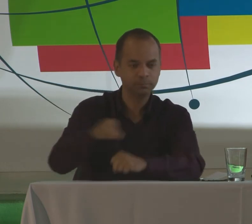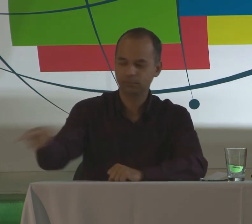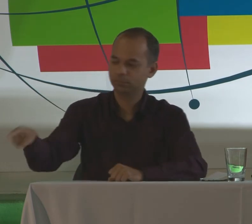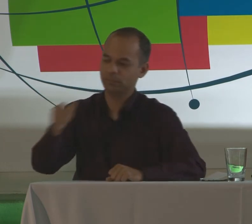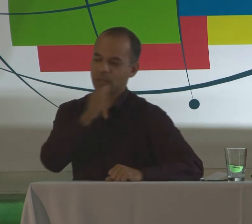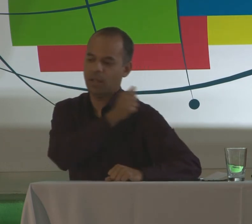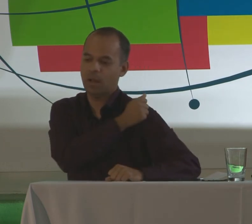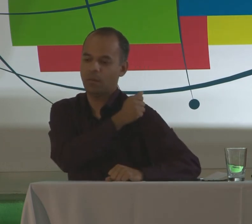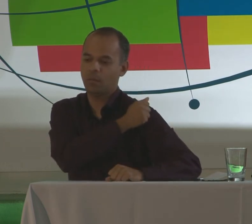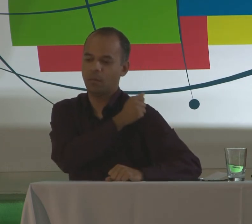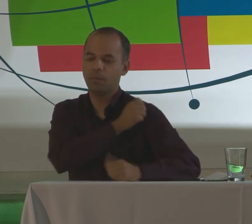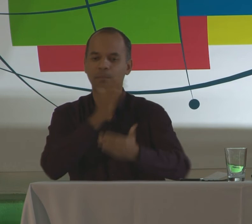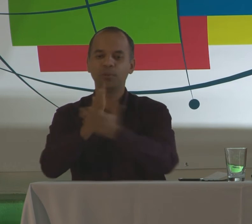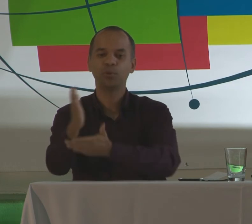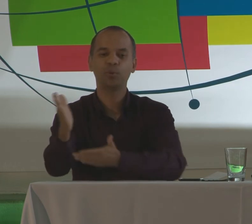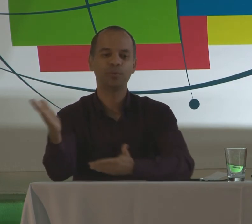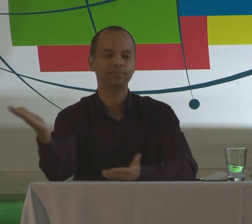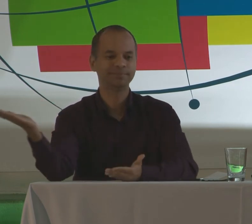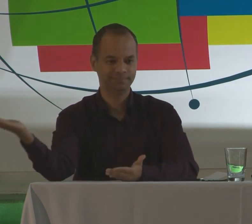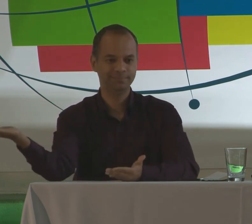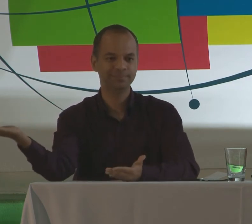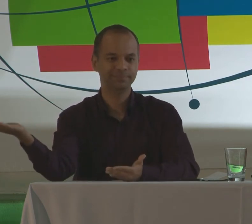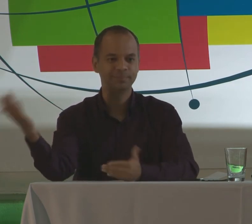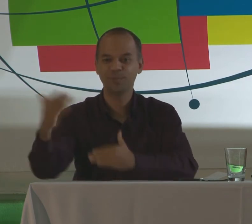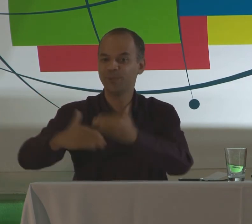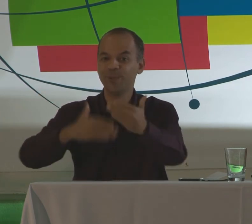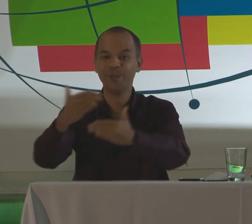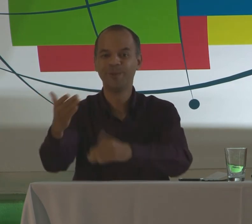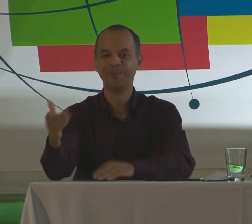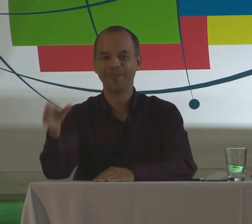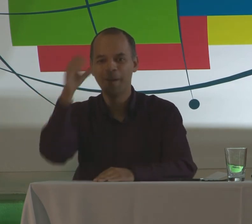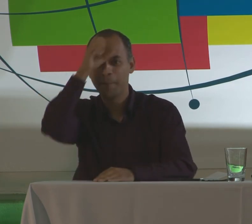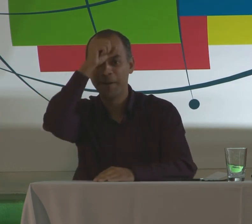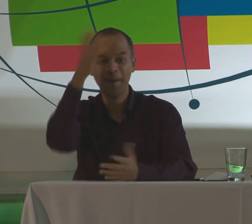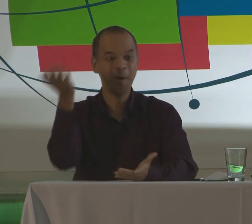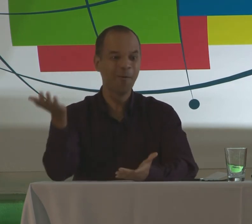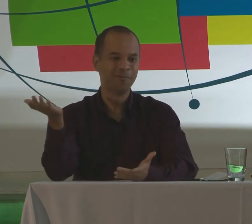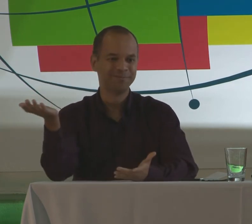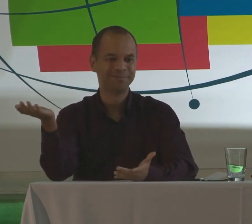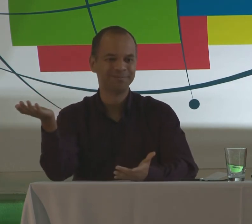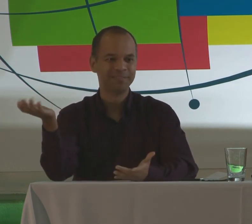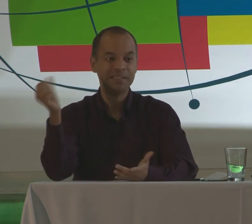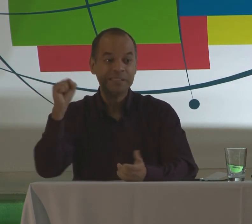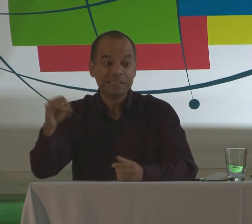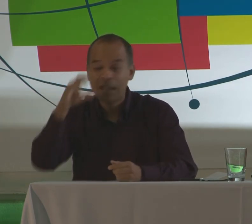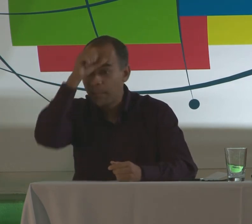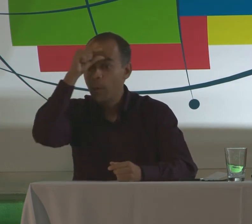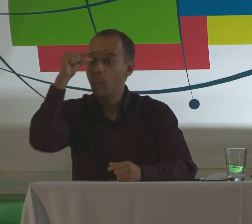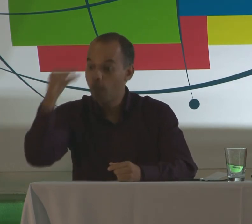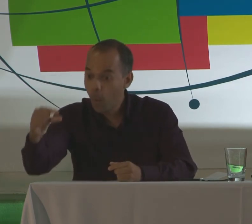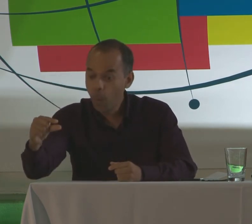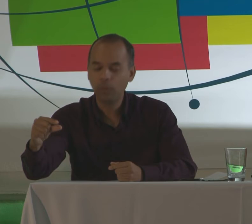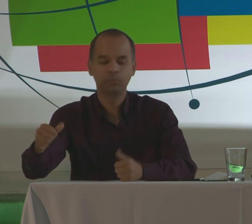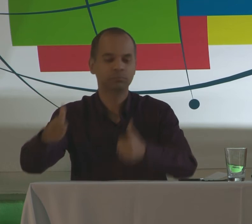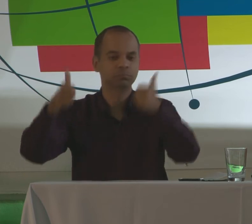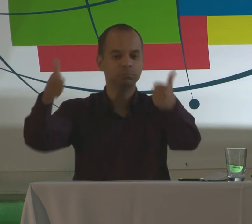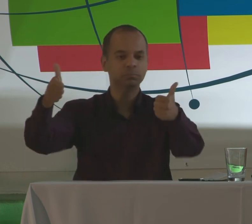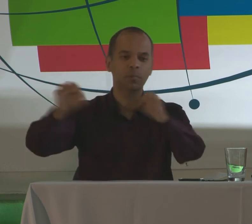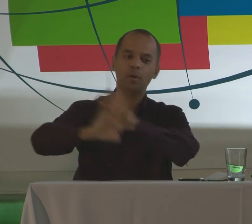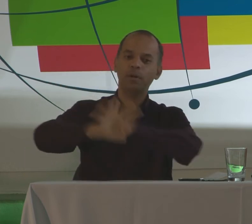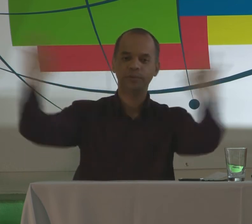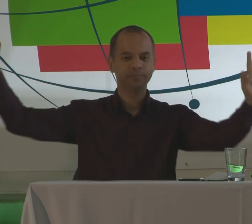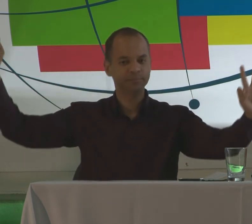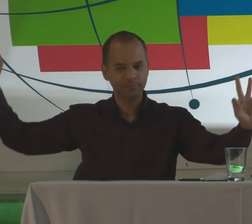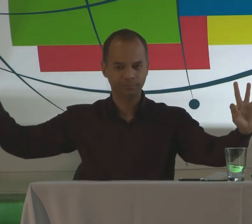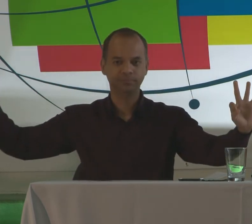possível. Porque ao final do ano, por exemplo, o aluno se espaça. E como fica o papel do professor nesse sentido? Se o aluno aprendeu ou não? Se